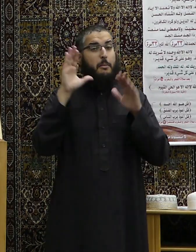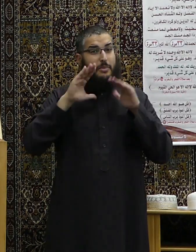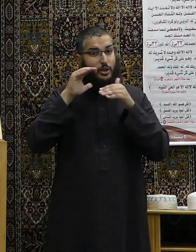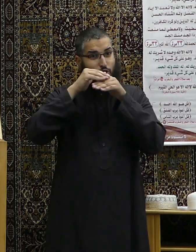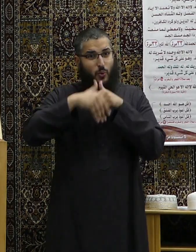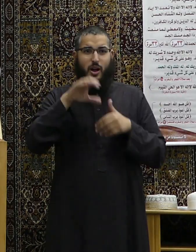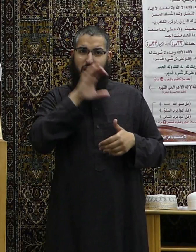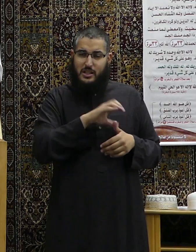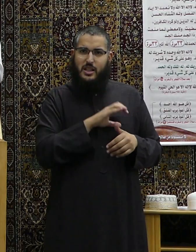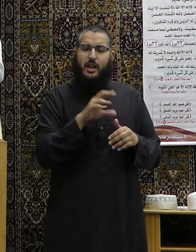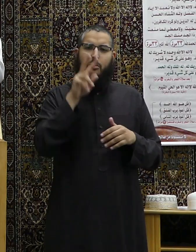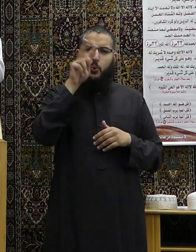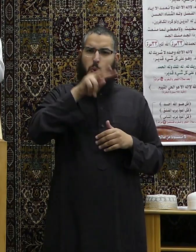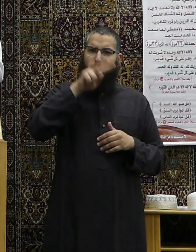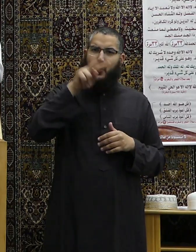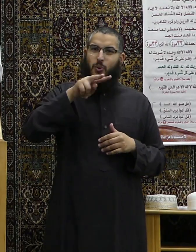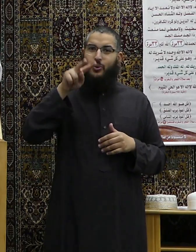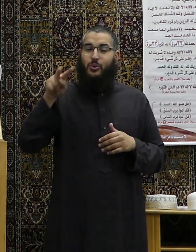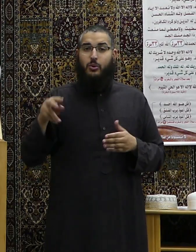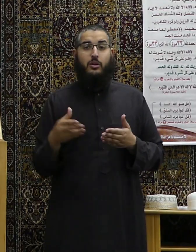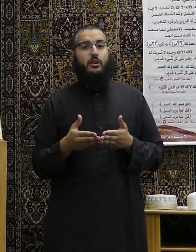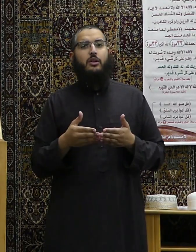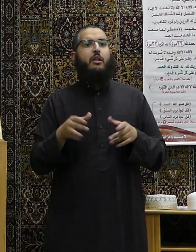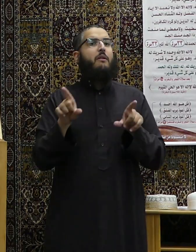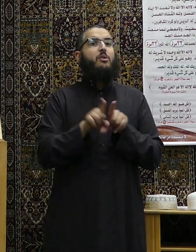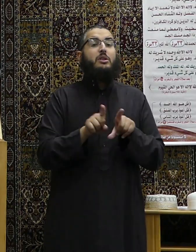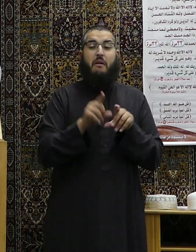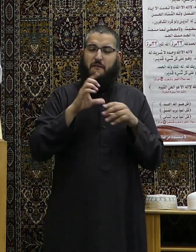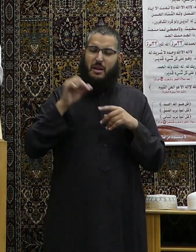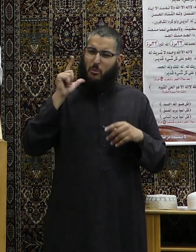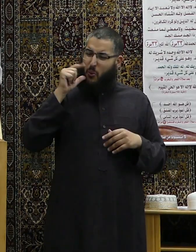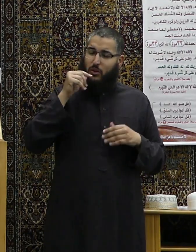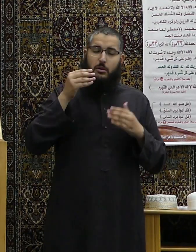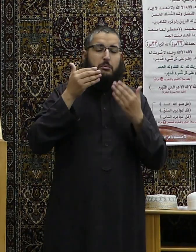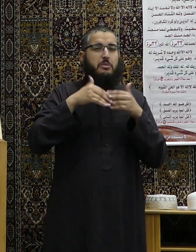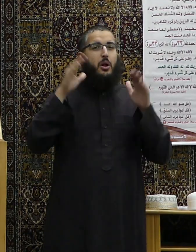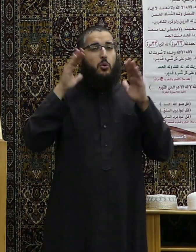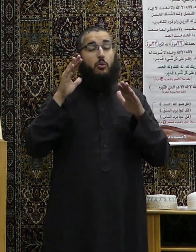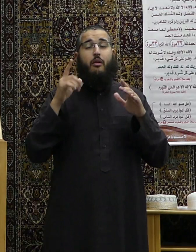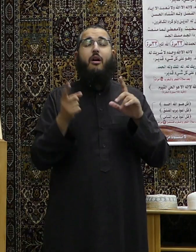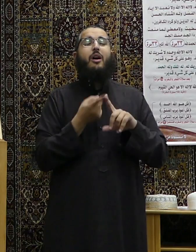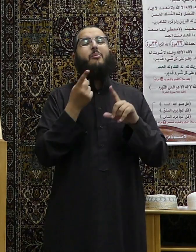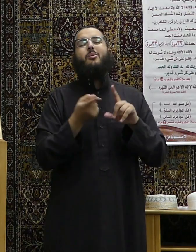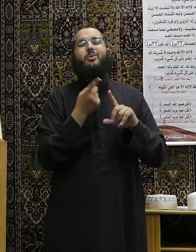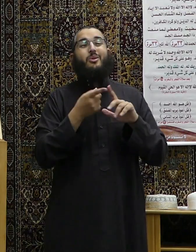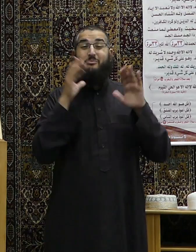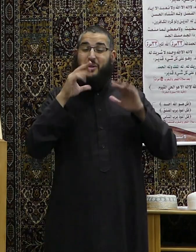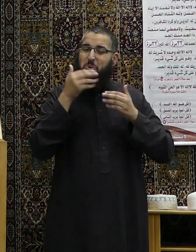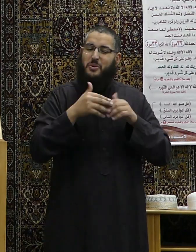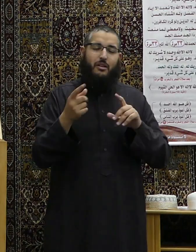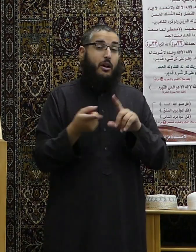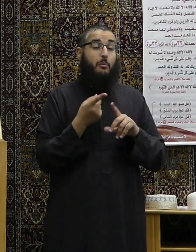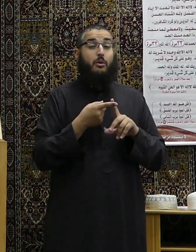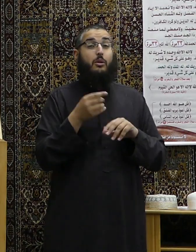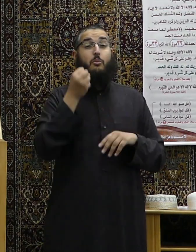pour Tarawih, de faire beaucoup d'efforts, de prier la nuit. Prier la nuit, qu'est-ce que c'est important? Le prophète sallallahu alayhi wa sallam dans le hadith